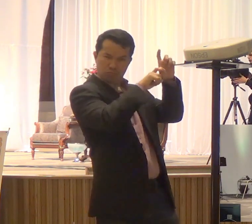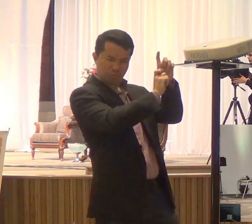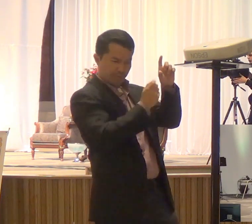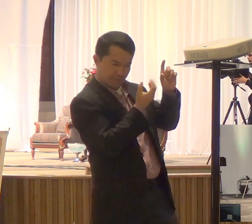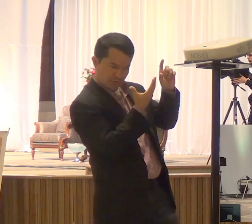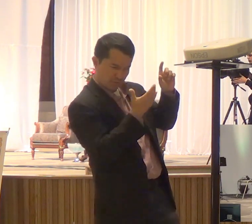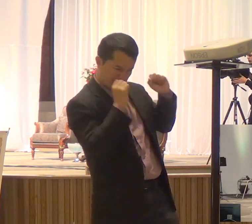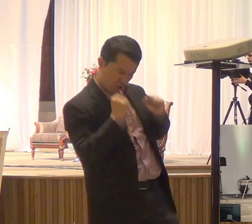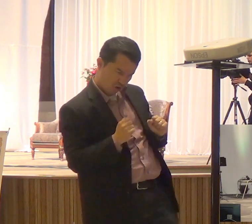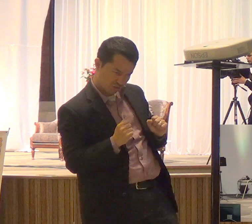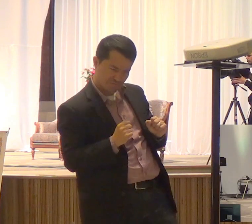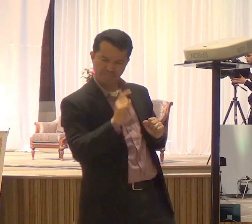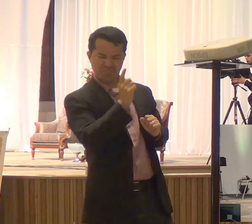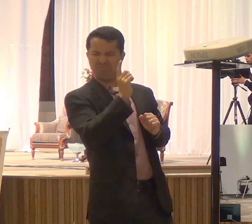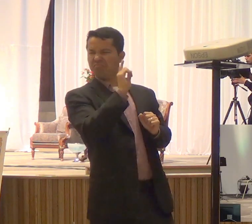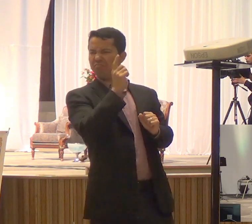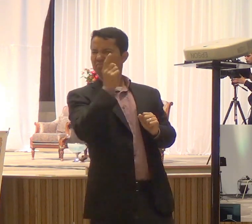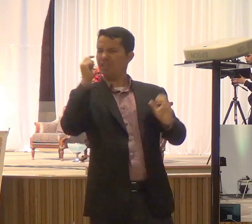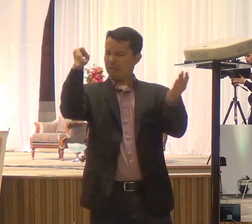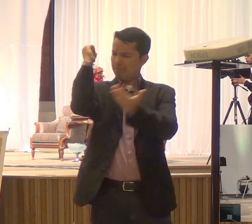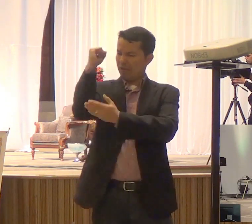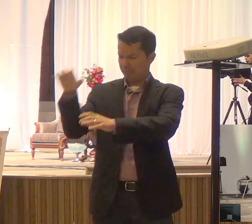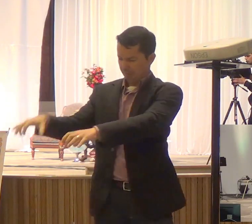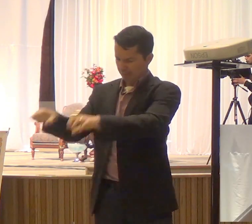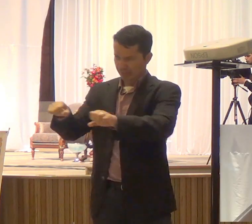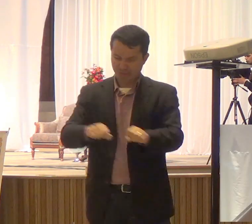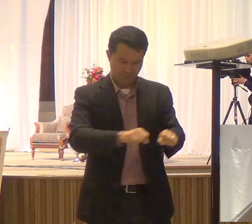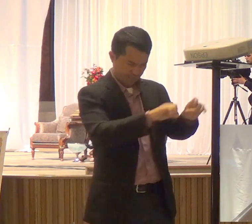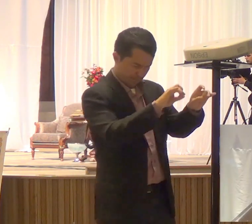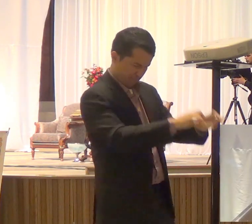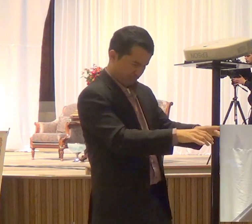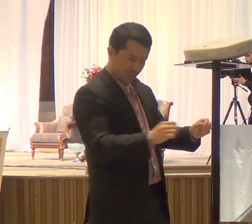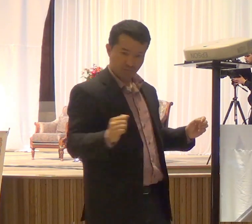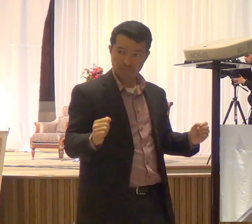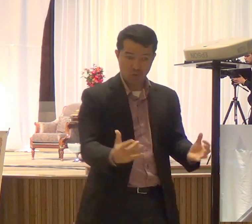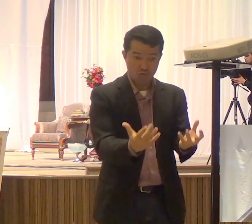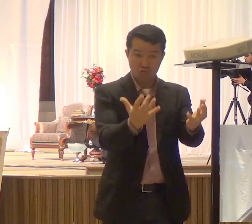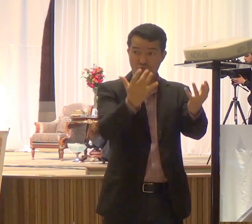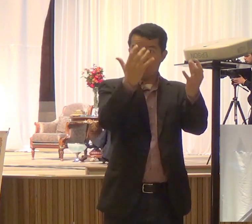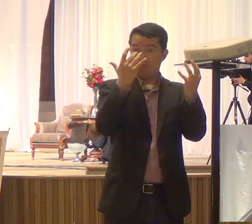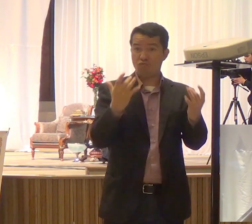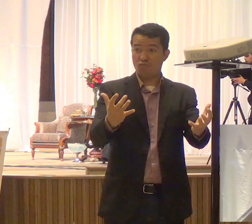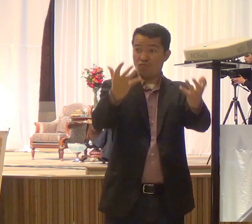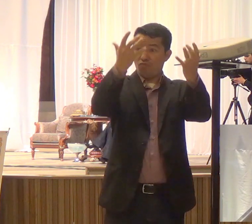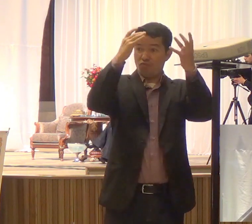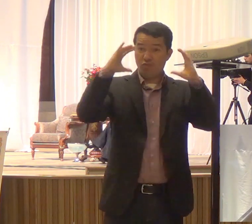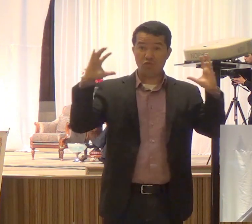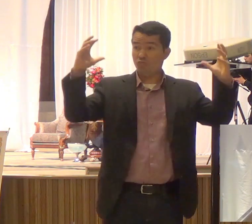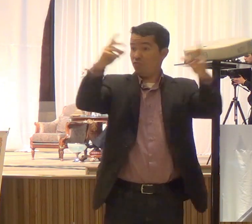fogo para ser consumido, ambas as suas extremidades consome o fogo, e o meio dela fica também